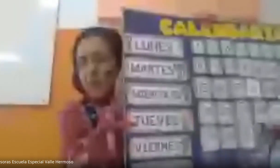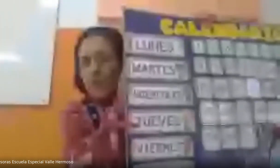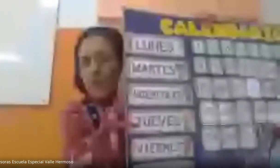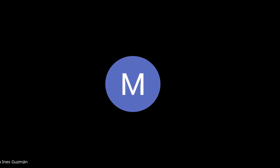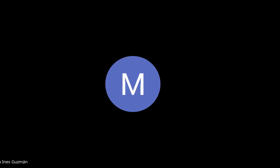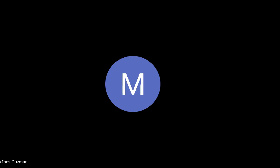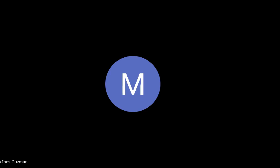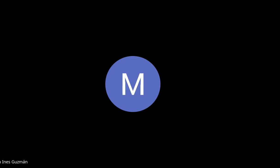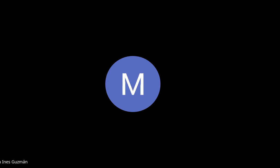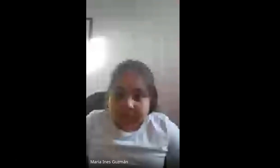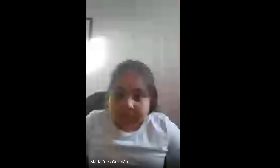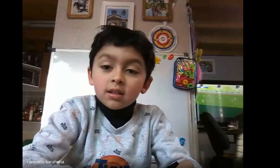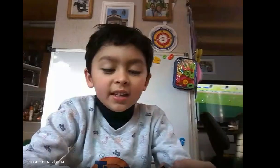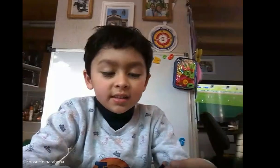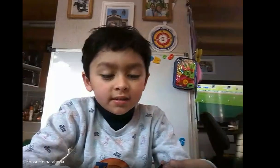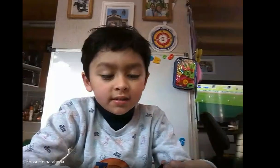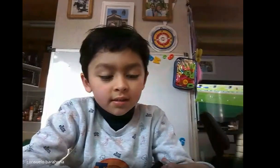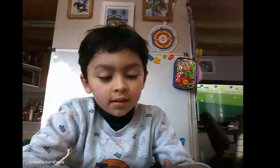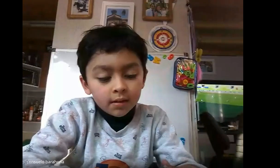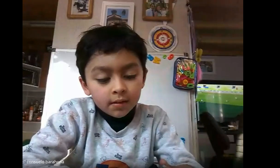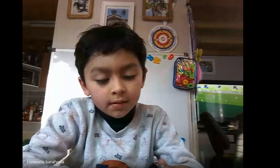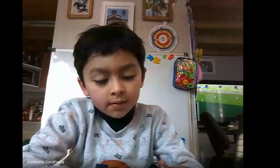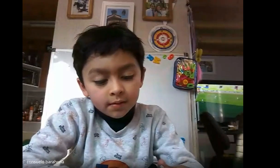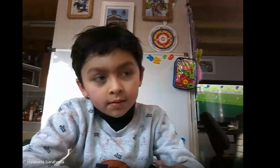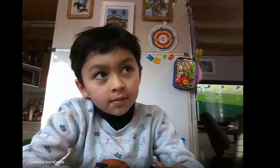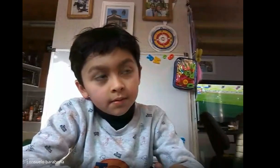cortado. ¡Jueves!